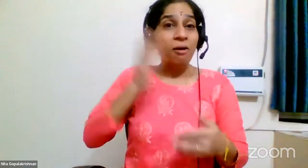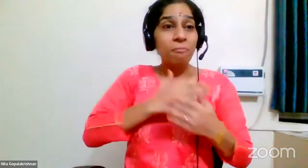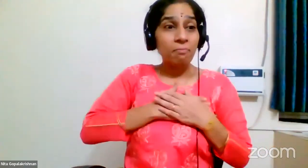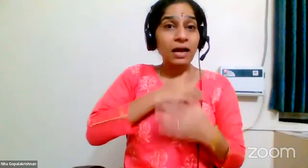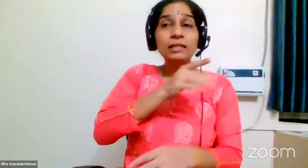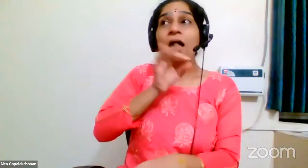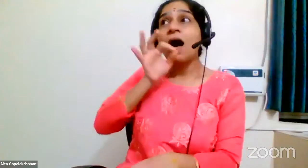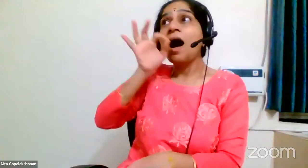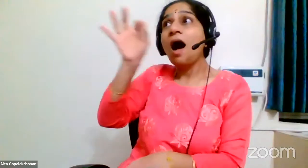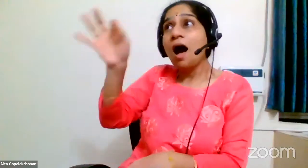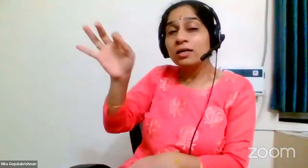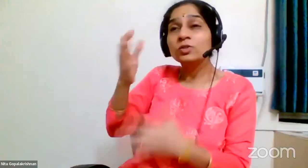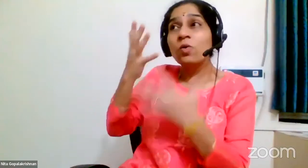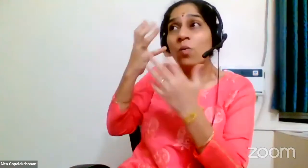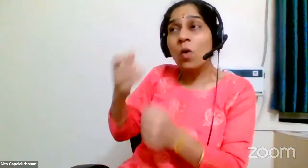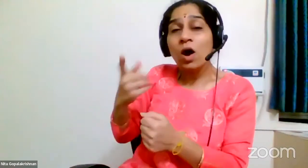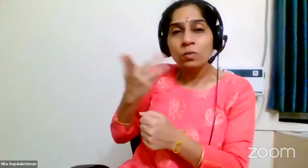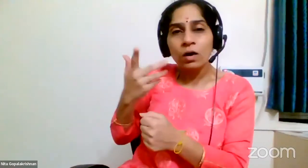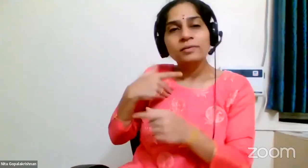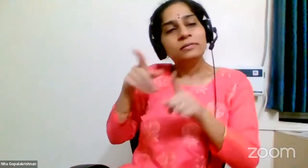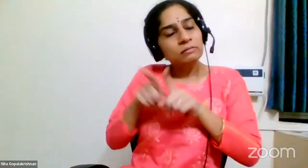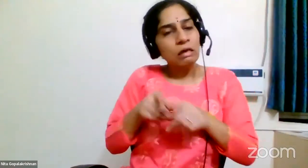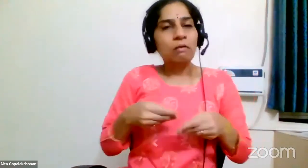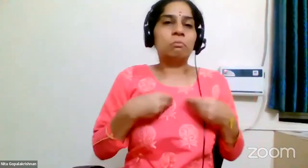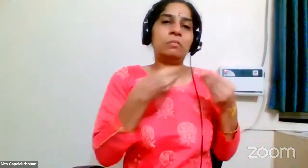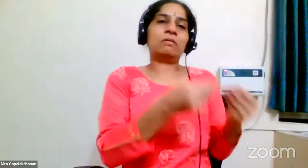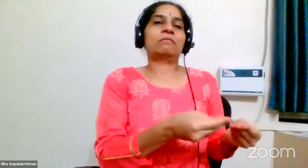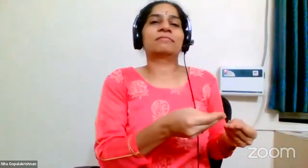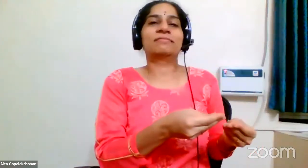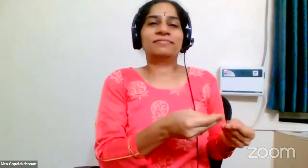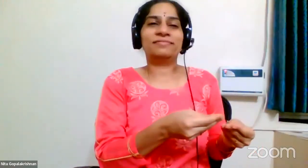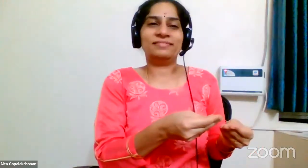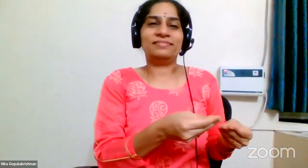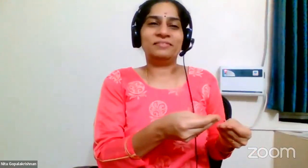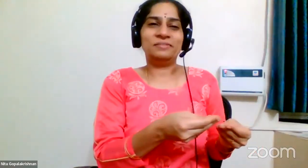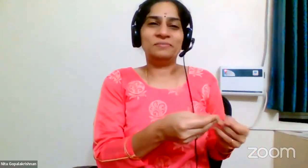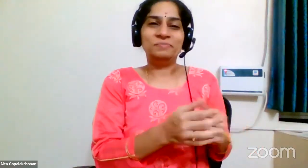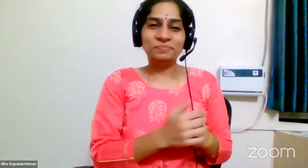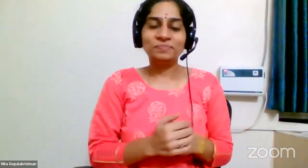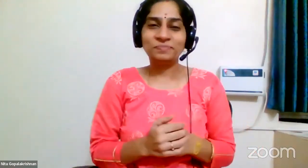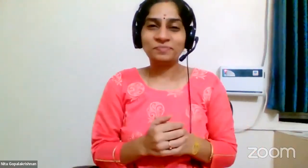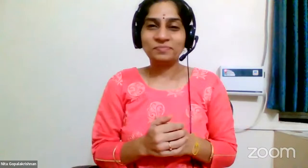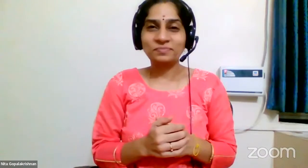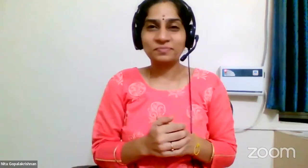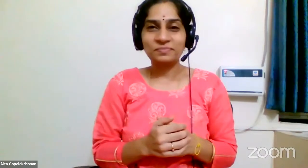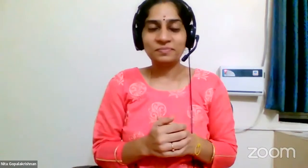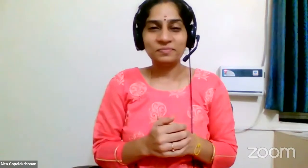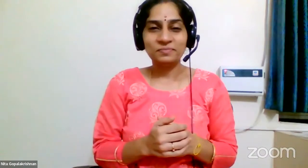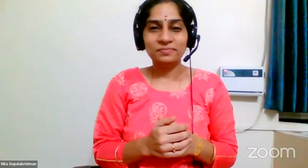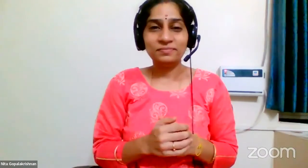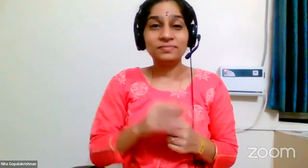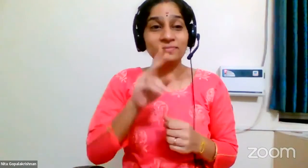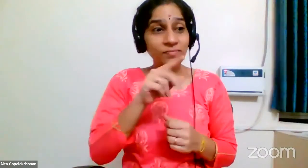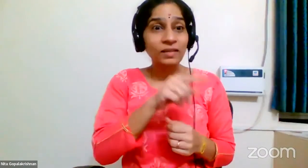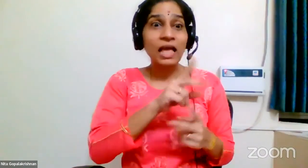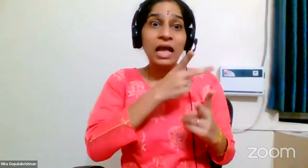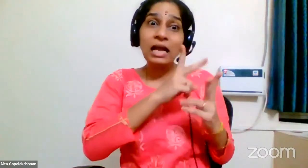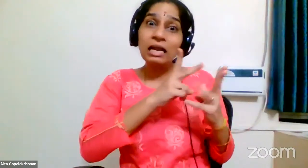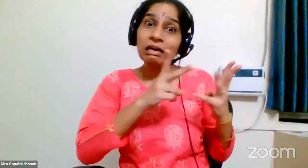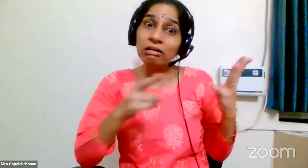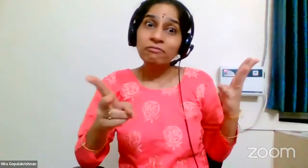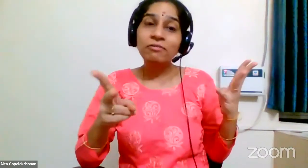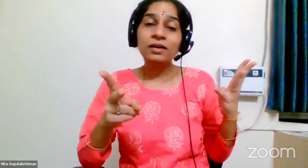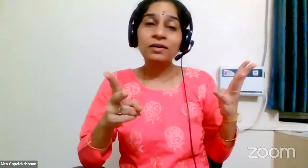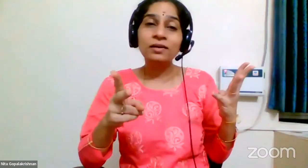इस प्रकार से अन्य अन्य रसों में भगवान अपने भक्तों के साथ आदान प्रदान करते